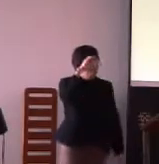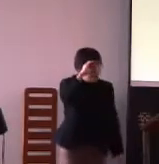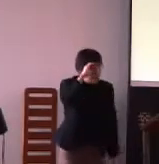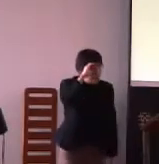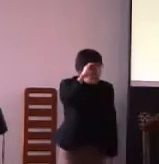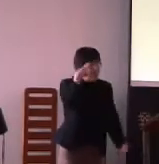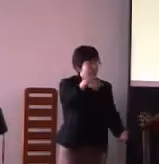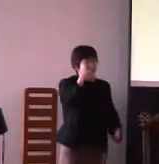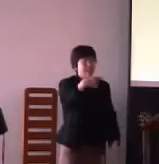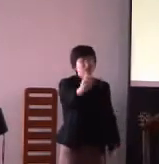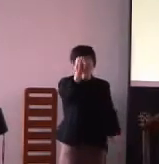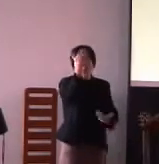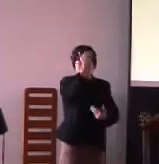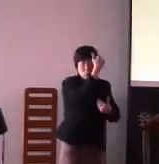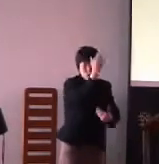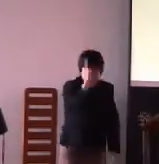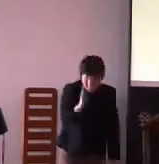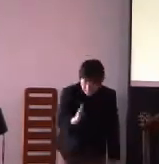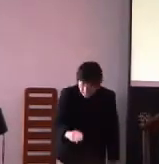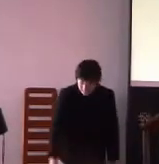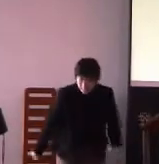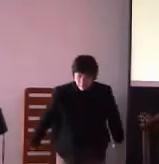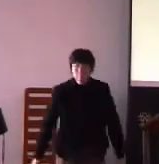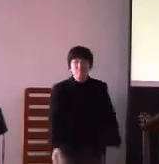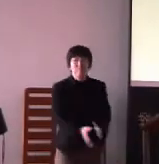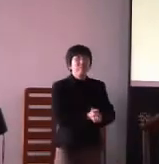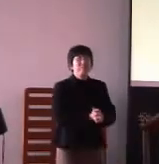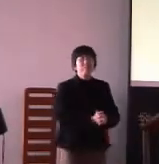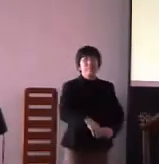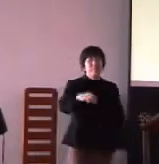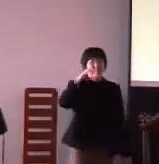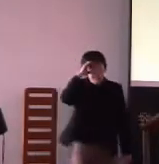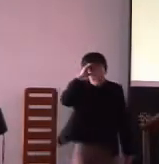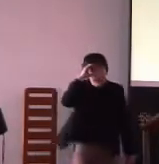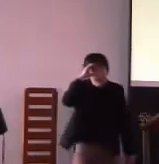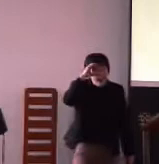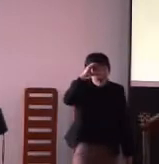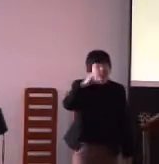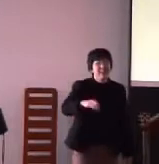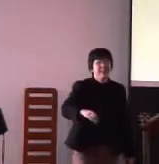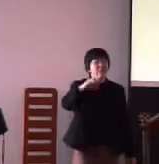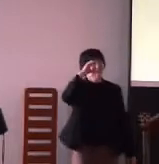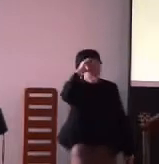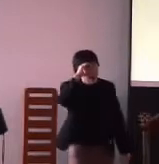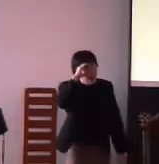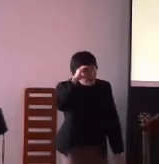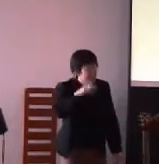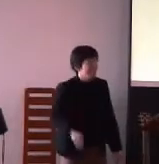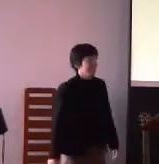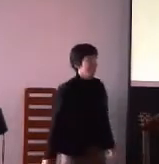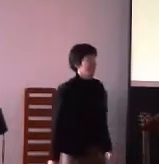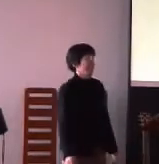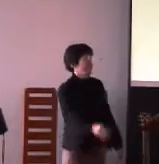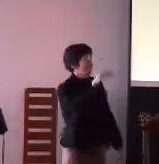印ですよね。呼んでください。これでミヤさんということです